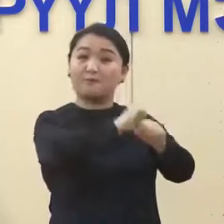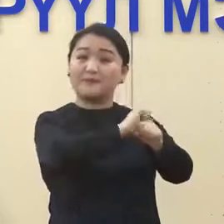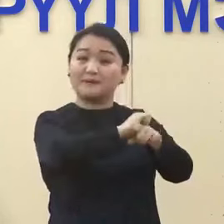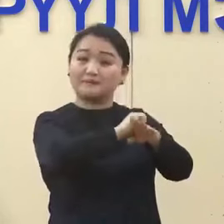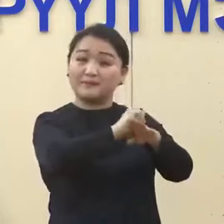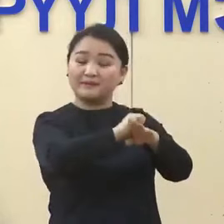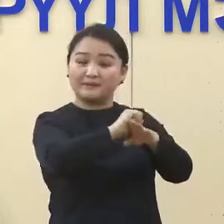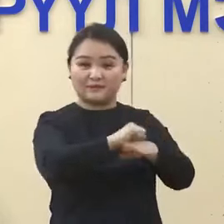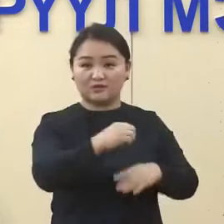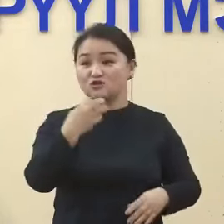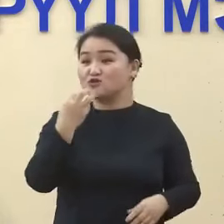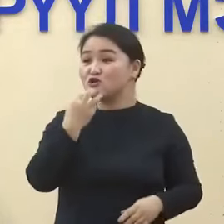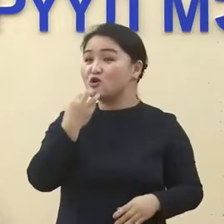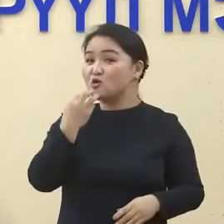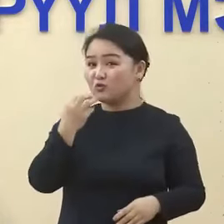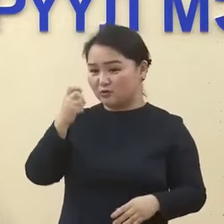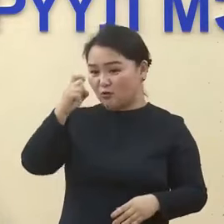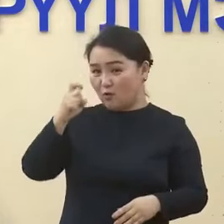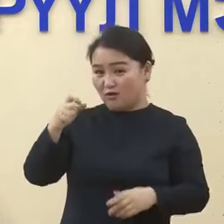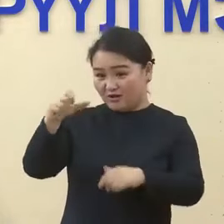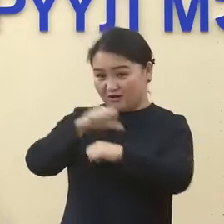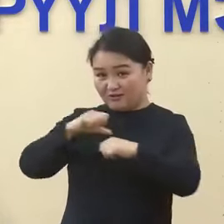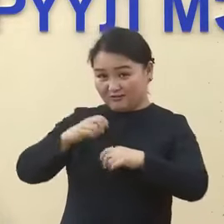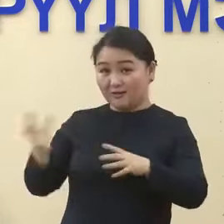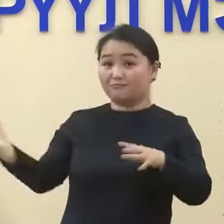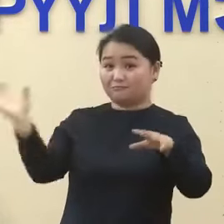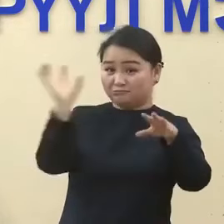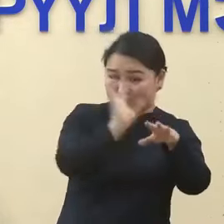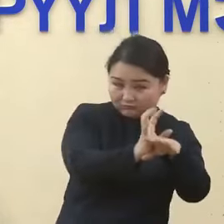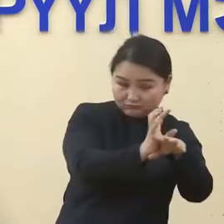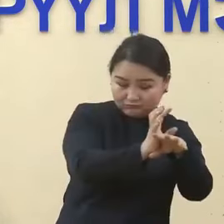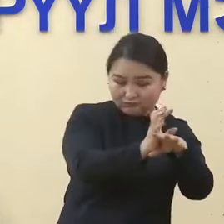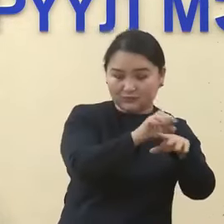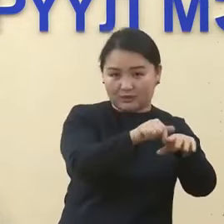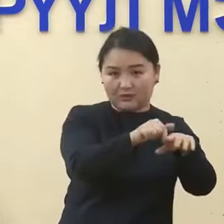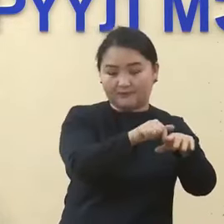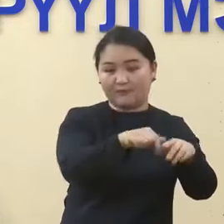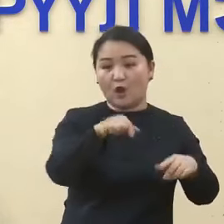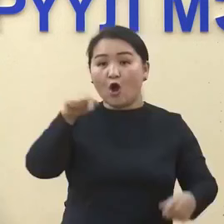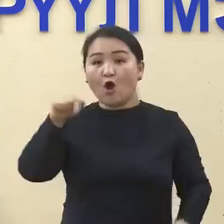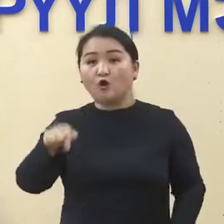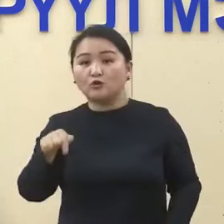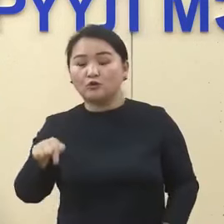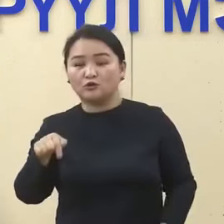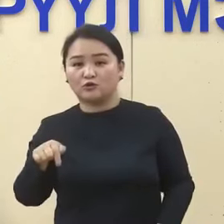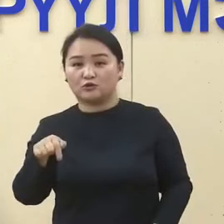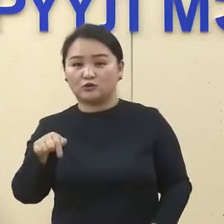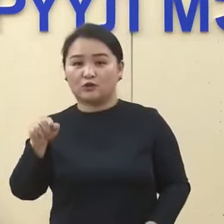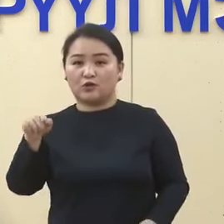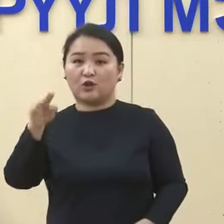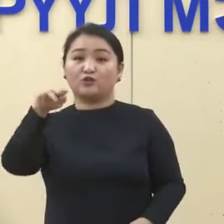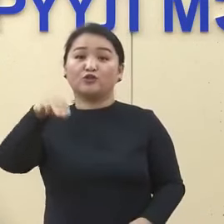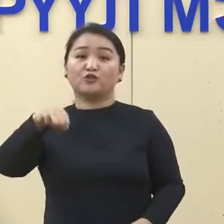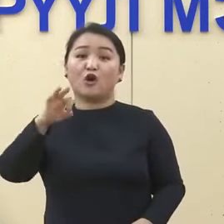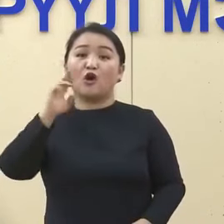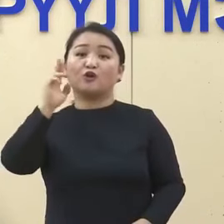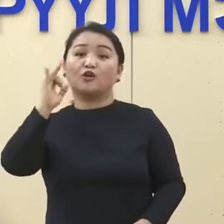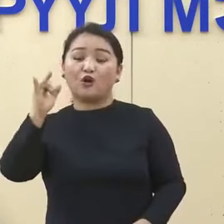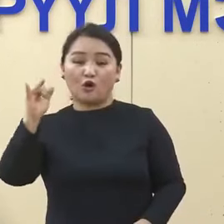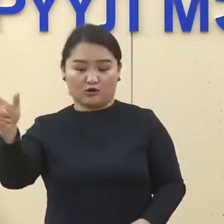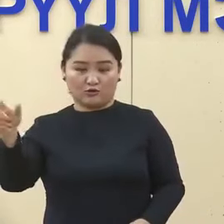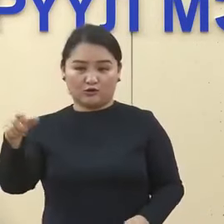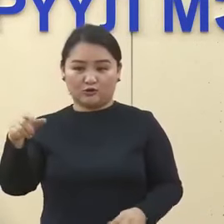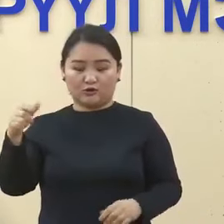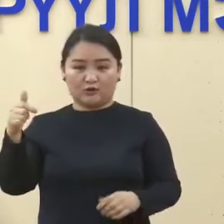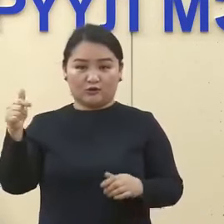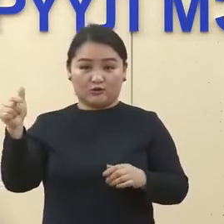өнөөдөр Токио Улаанбаатарын онгоцоор ирэх бас хүмүүсийг тусгаарлах зорилготой 60 гаруй орыг бол бэлэн байдалд